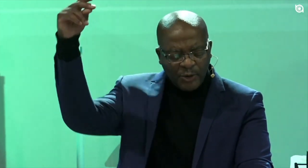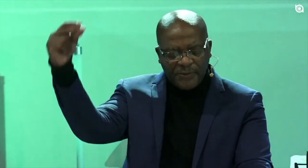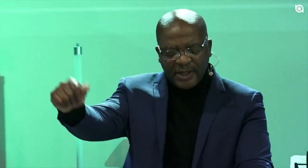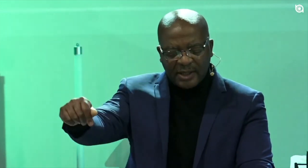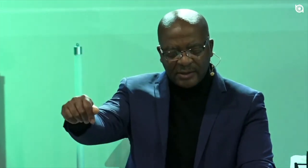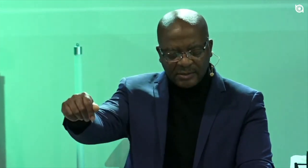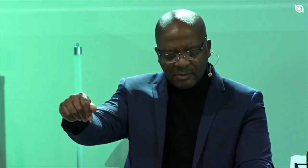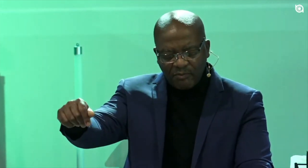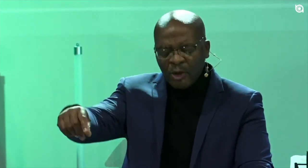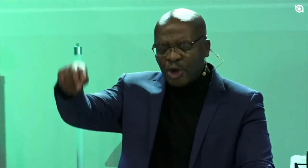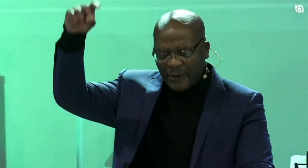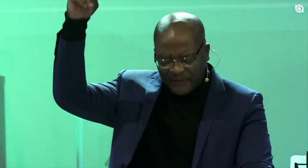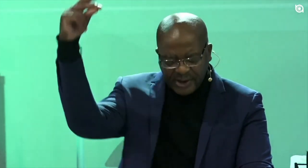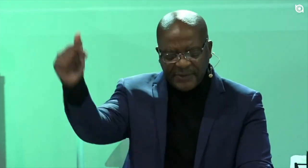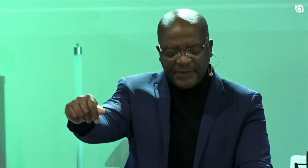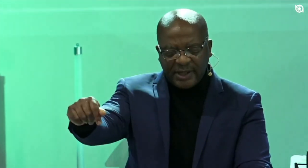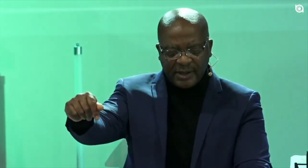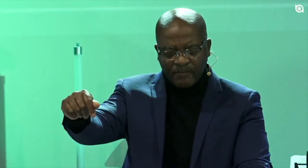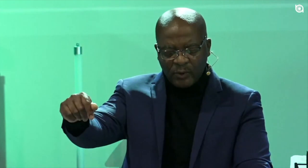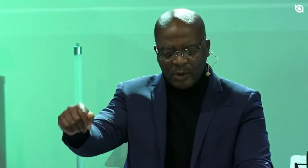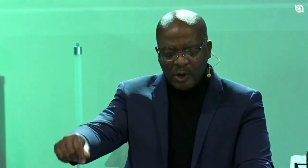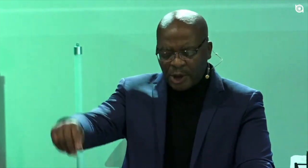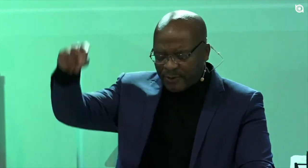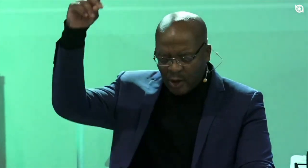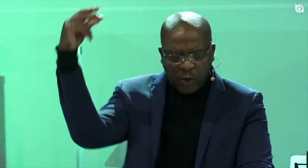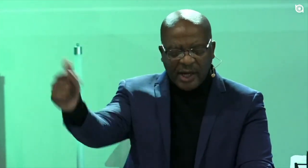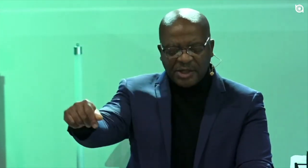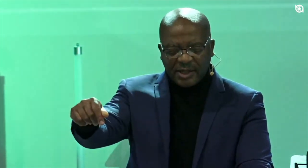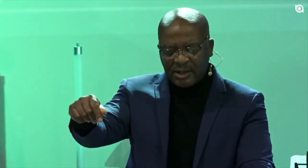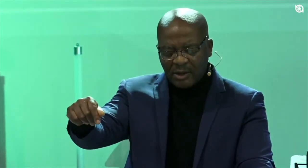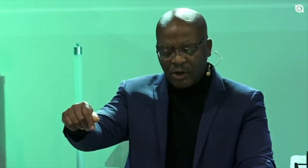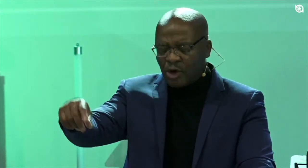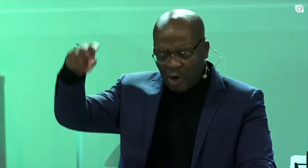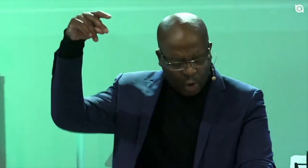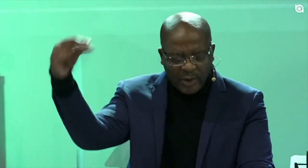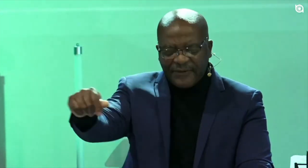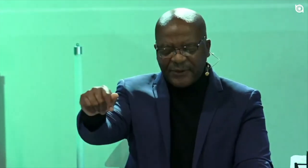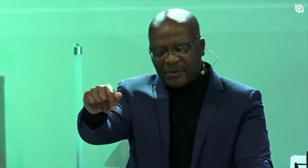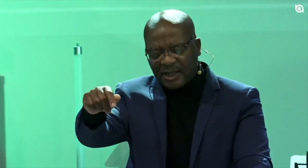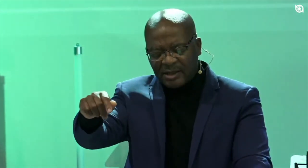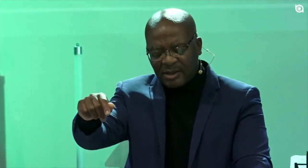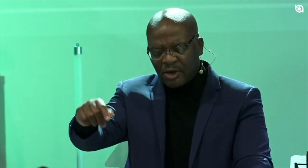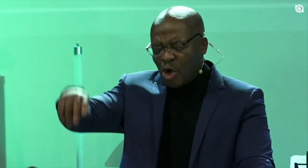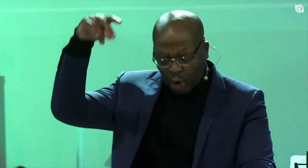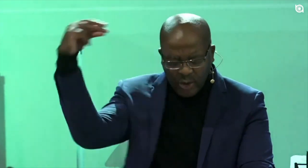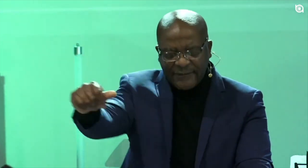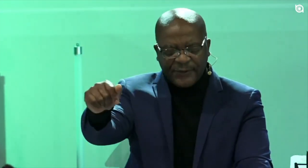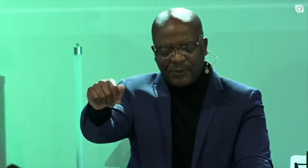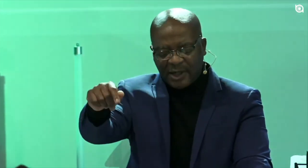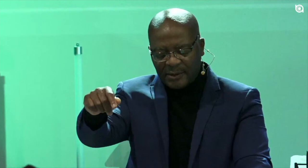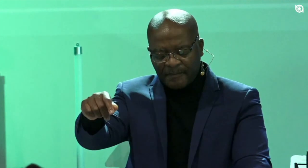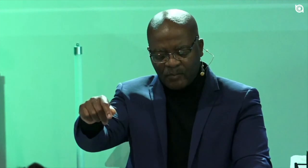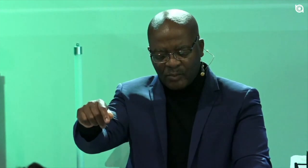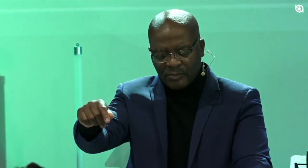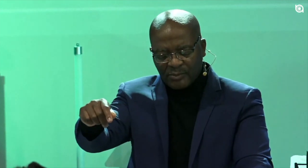Sois renouvelé. Sois fortifié. Sois encouragé. Relève-toi.